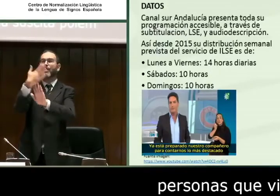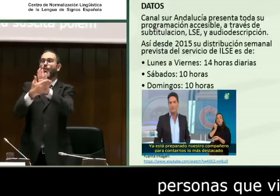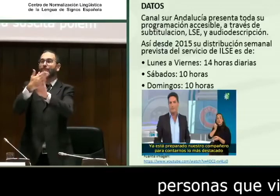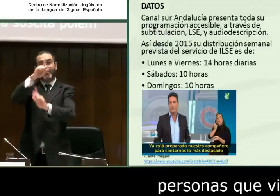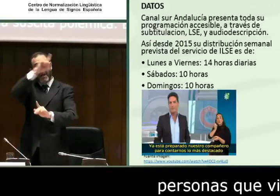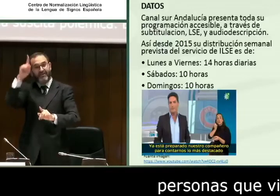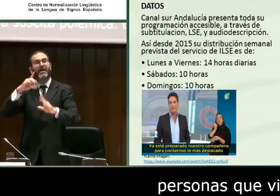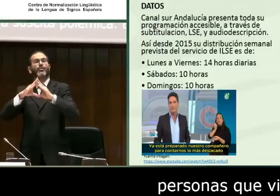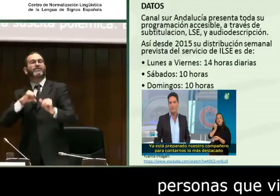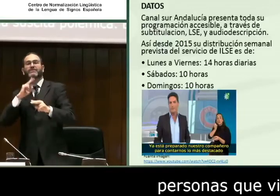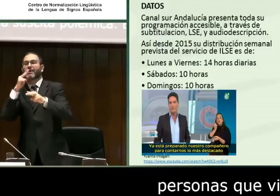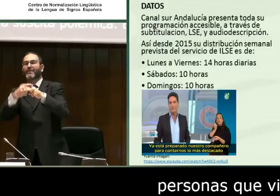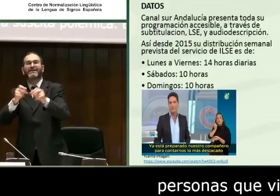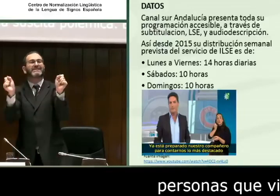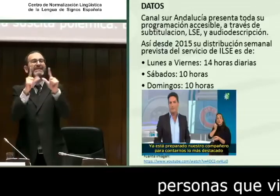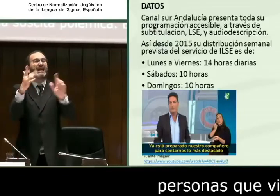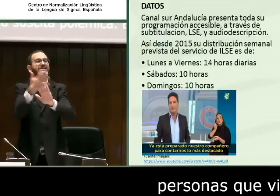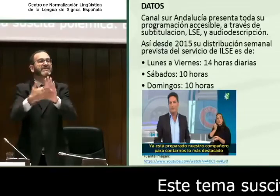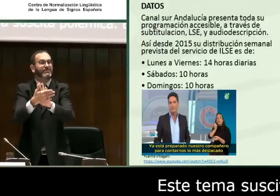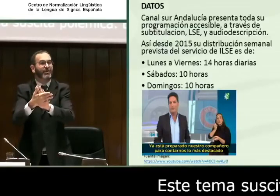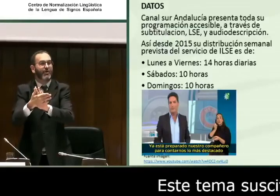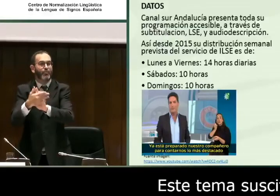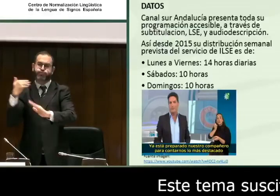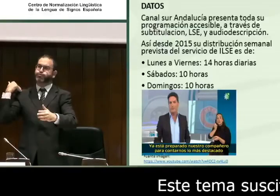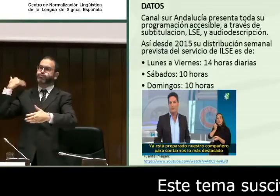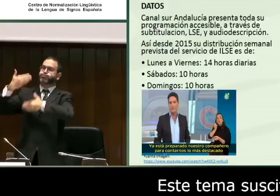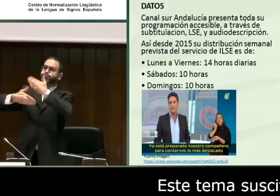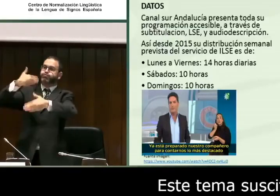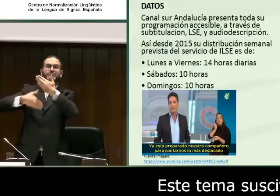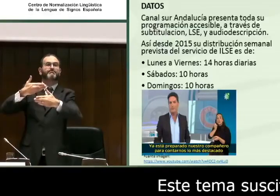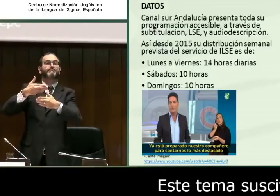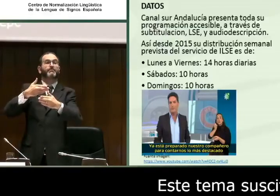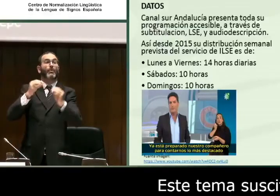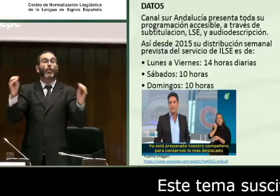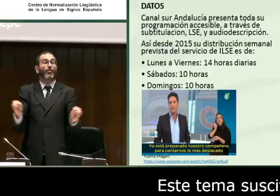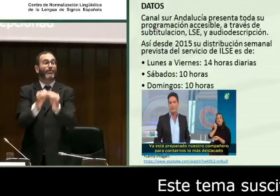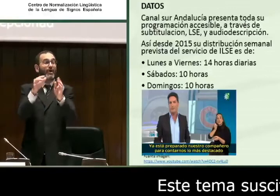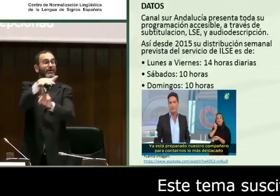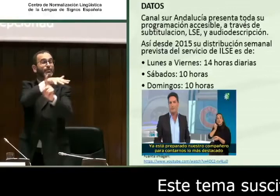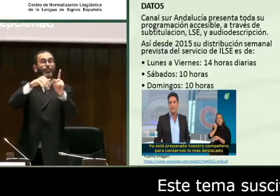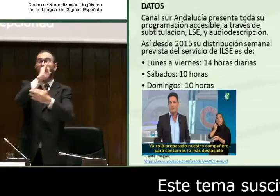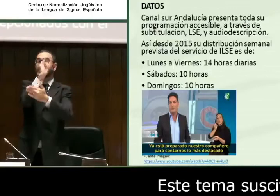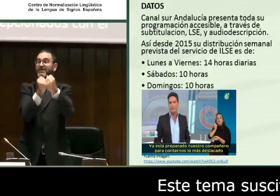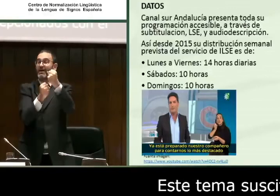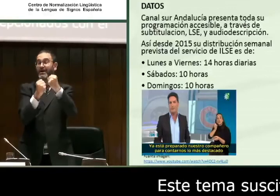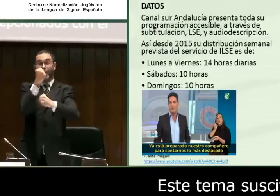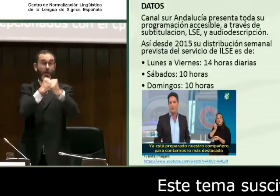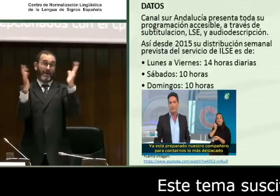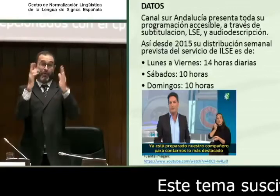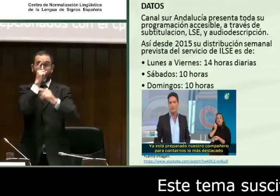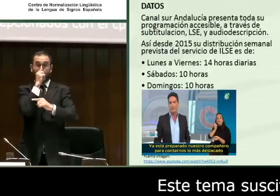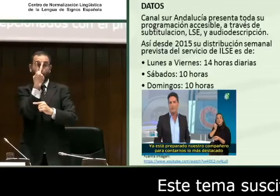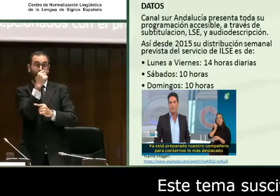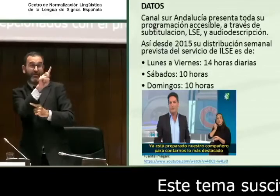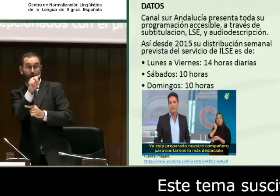sensible a nuestras necesidades. Evidentemente, esto viene de una imposición legal que se ha